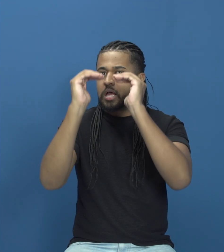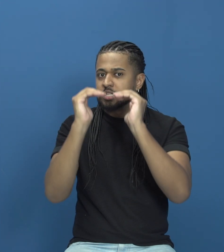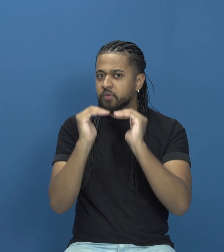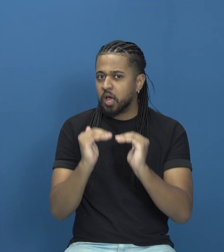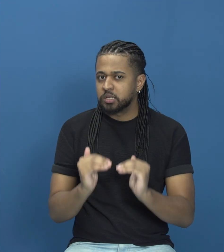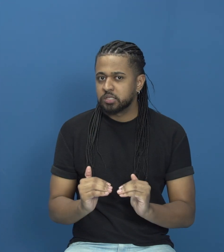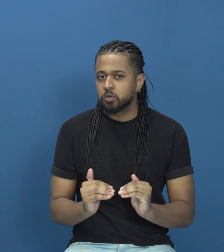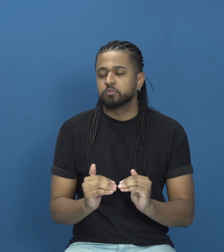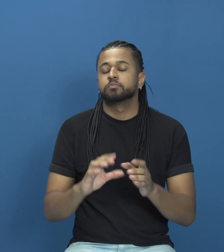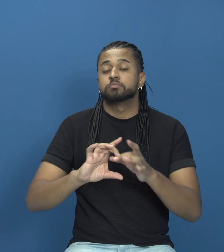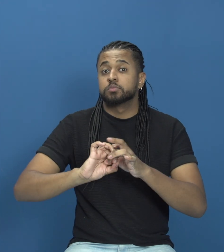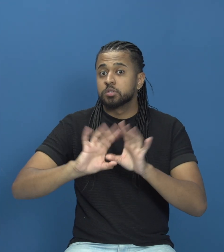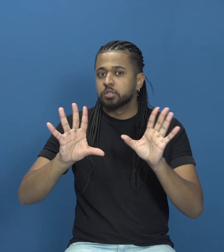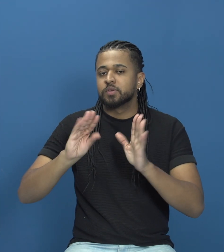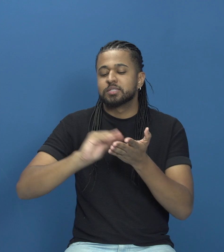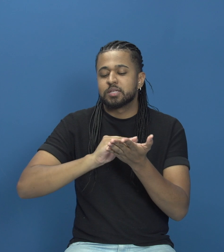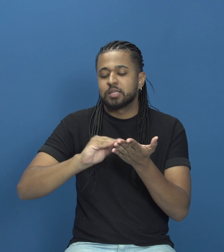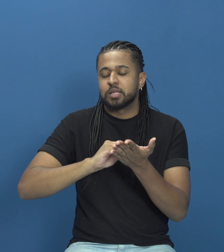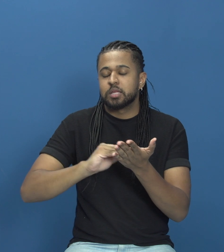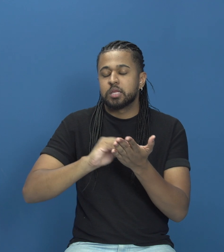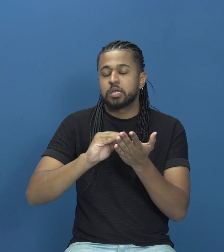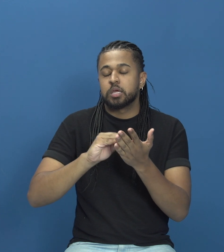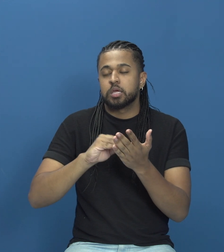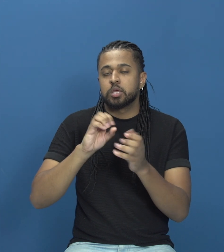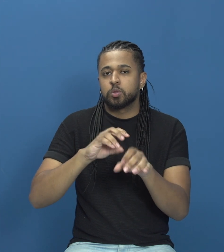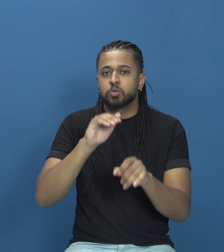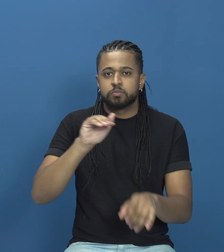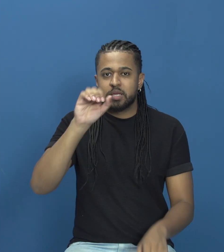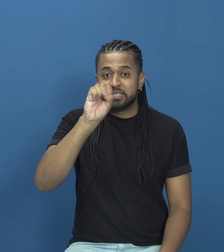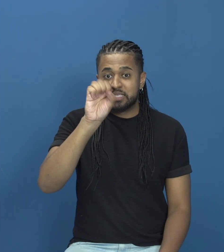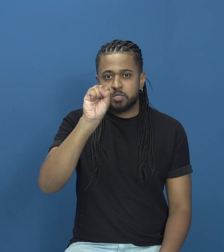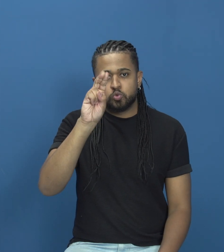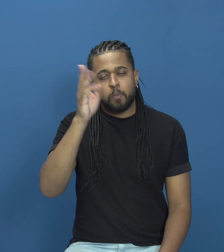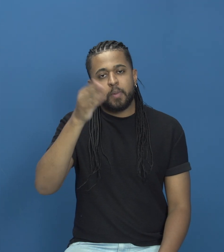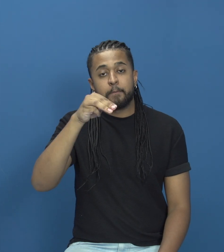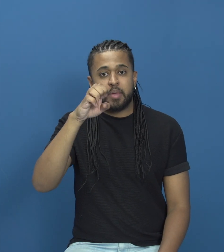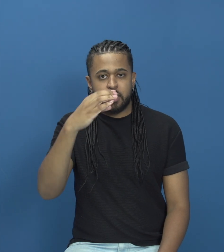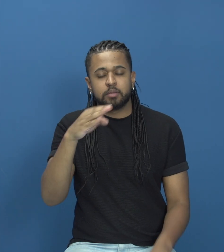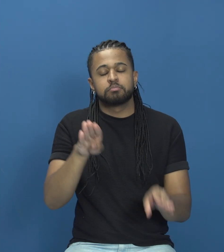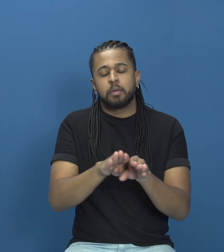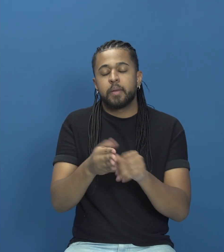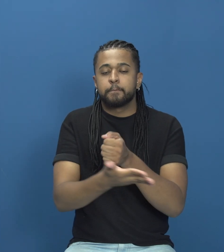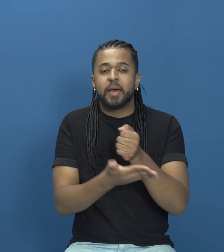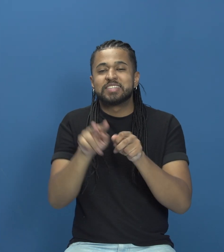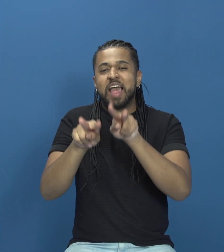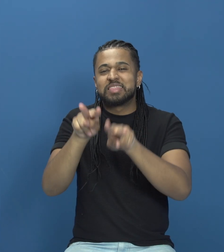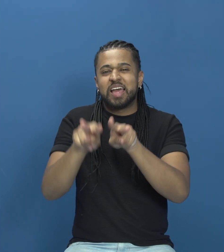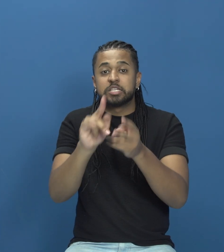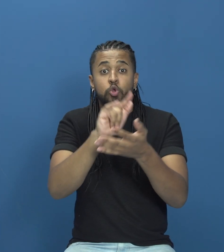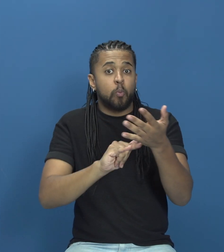classificação disponibilizadas pela Secretaria de Educação Superior, SESU/MEC, e com base em análise